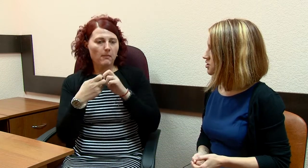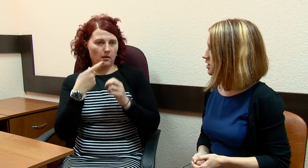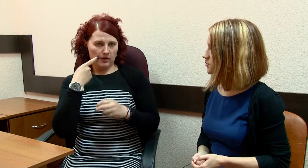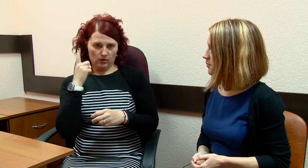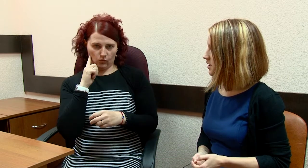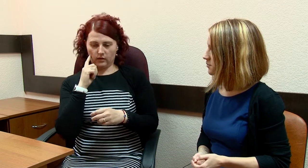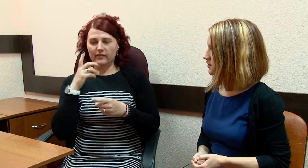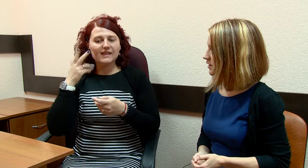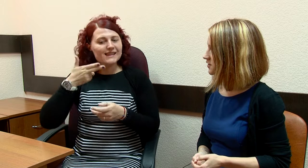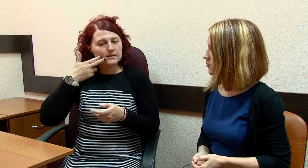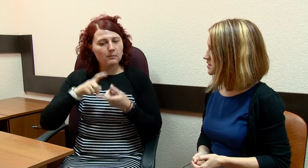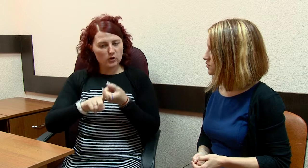решает проблемы инвалидов по слуху.